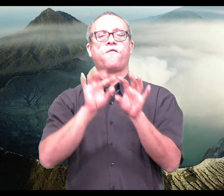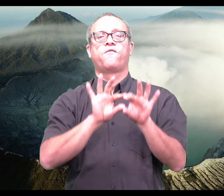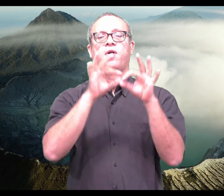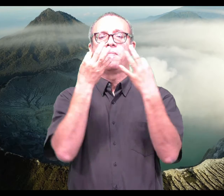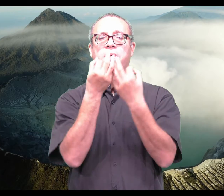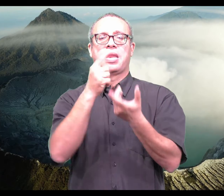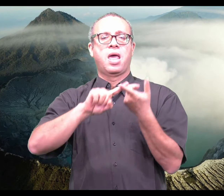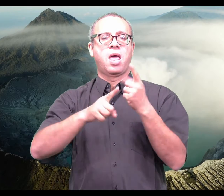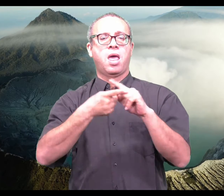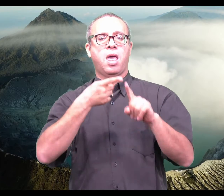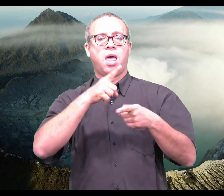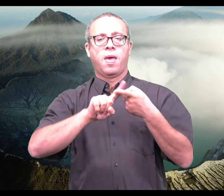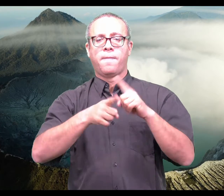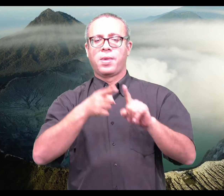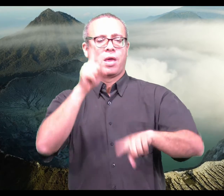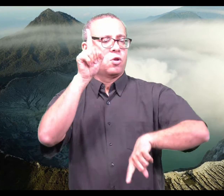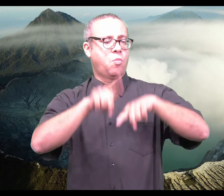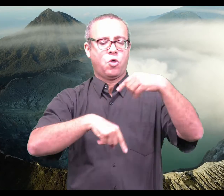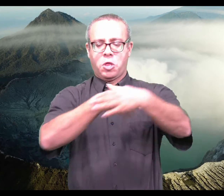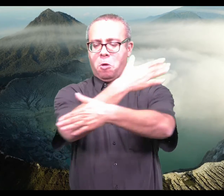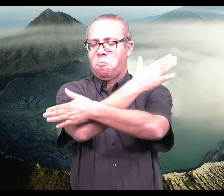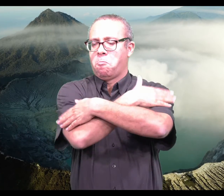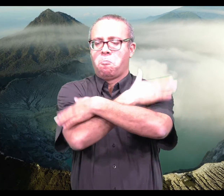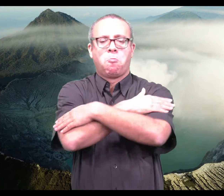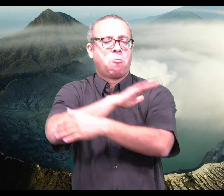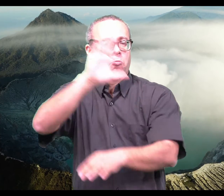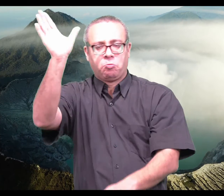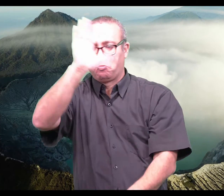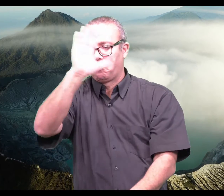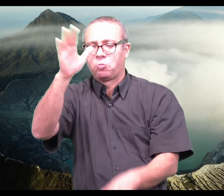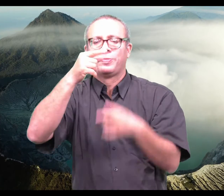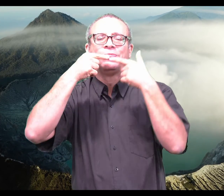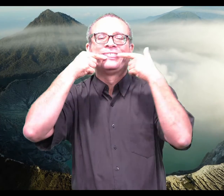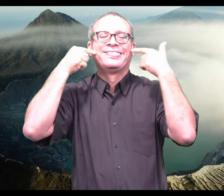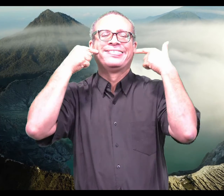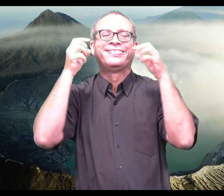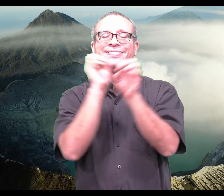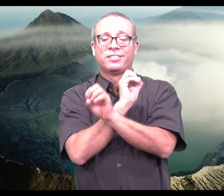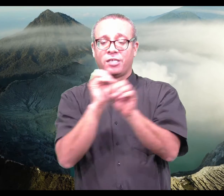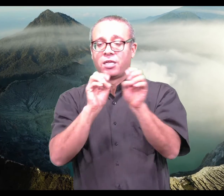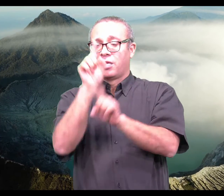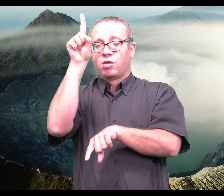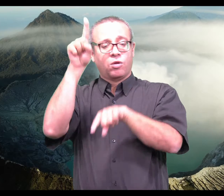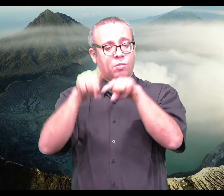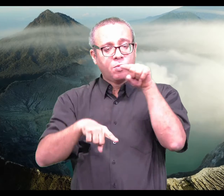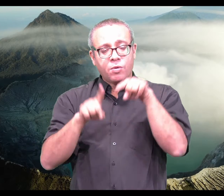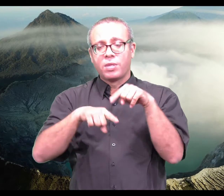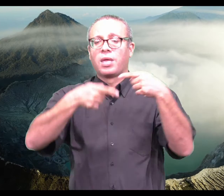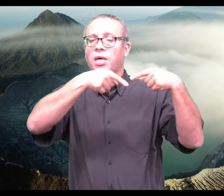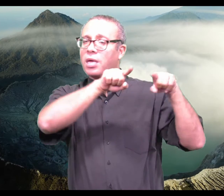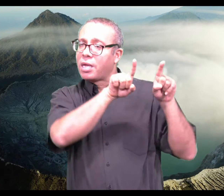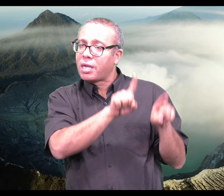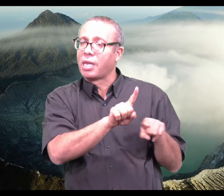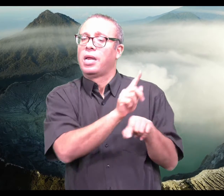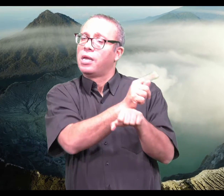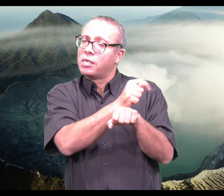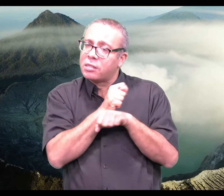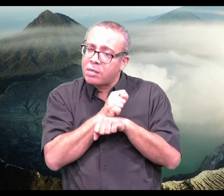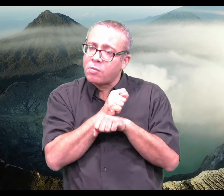de cosas tan simples como un abrazo, un saludo en la calle, una sonrisa, sin poder participar de las fiestas de la Pascua con